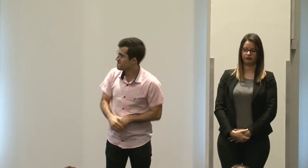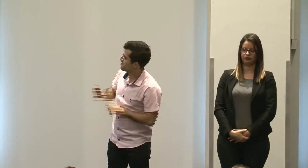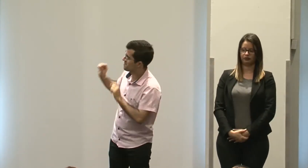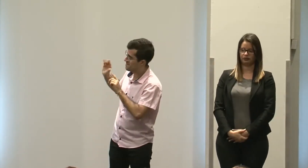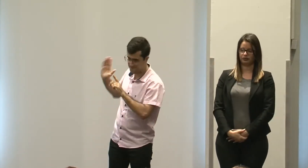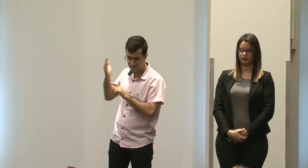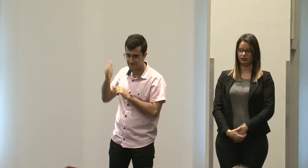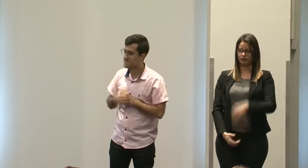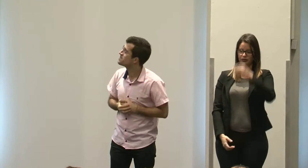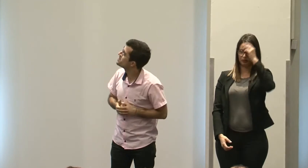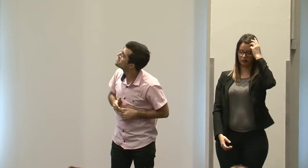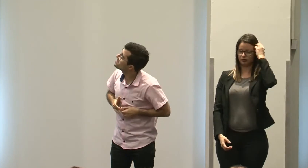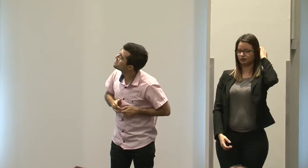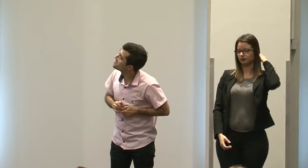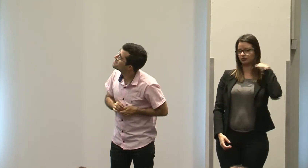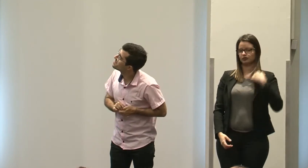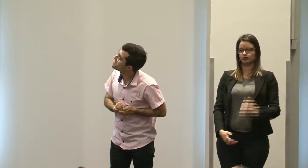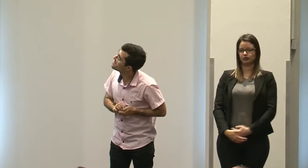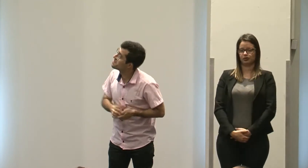empréstimo.